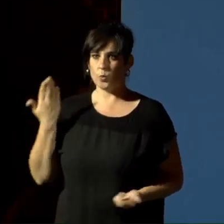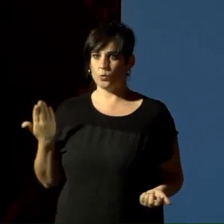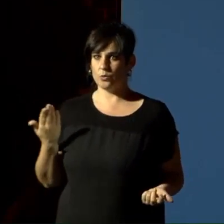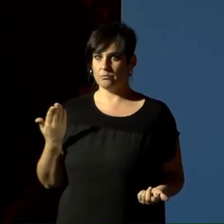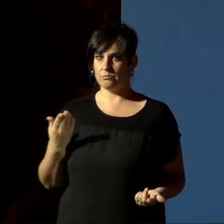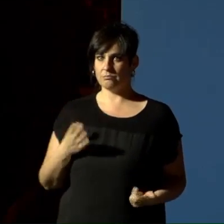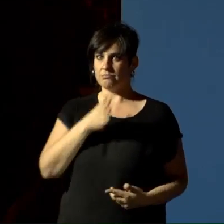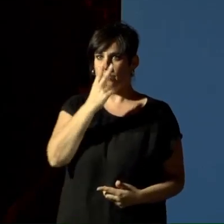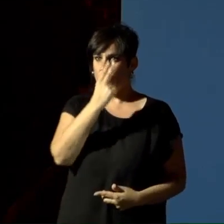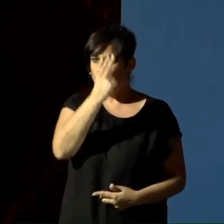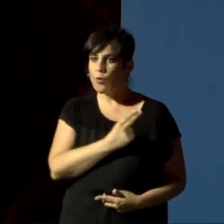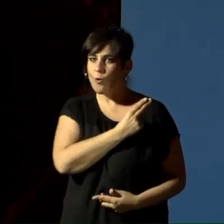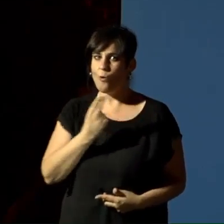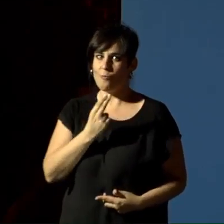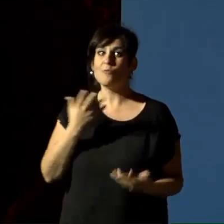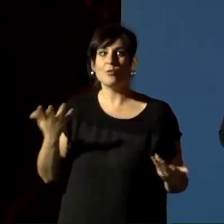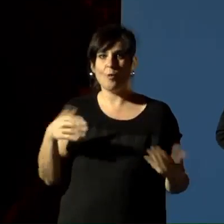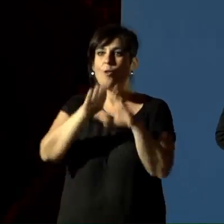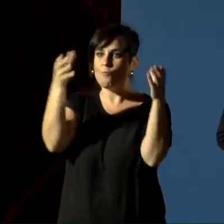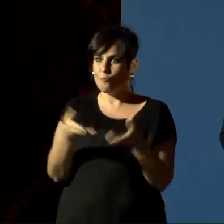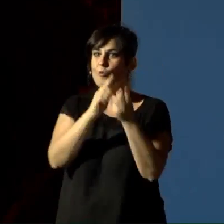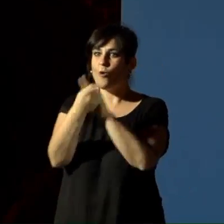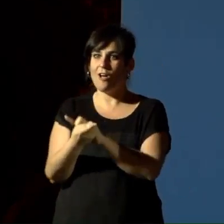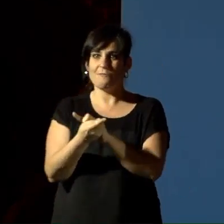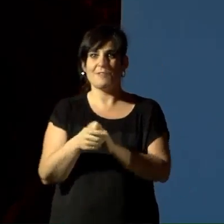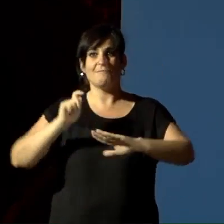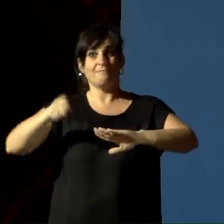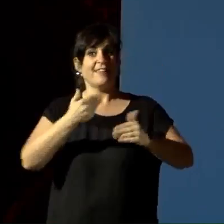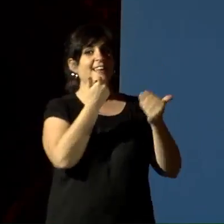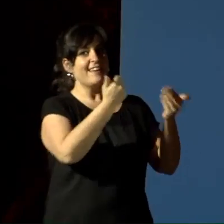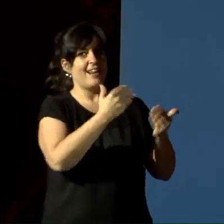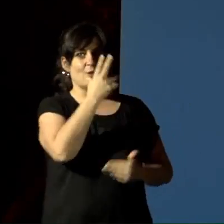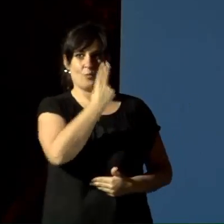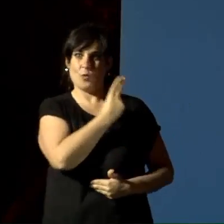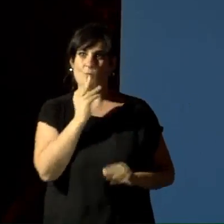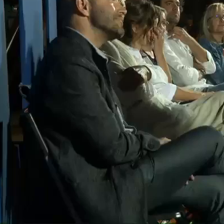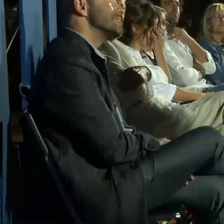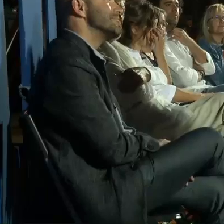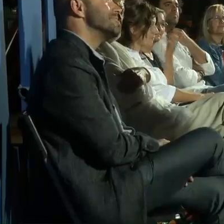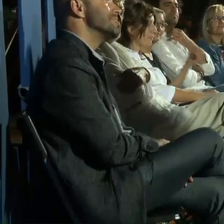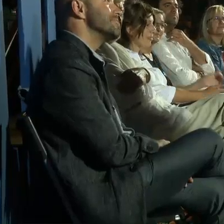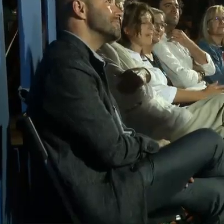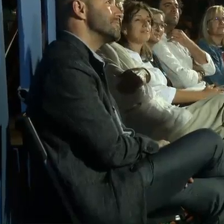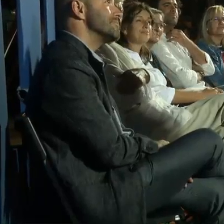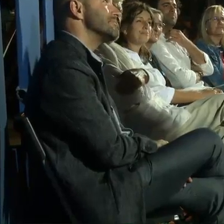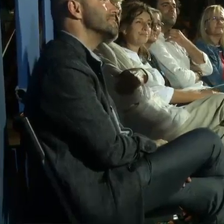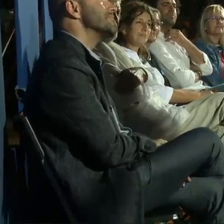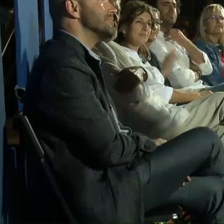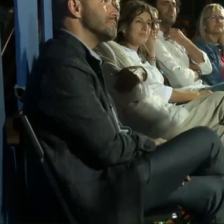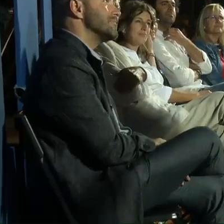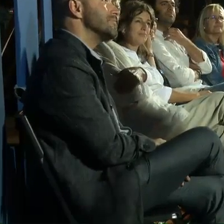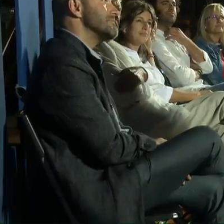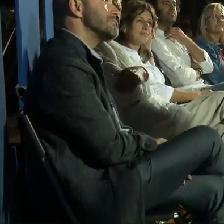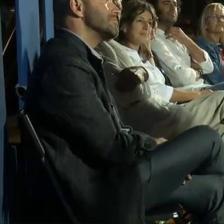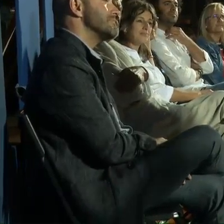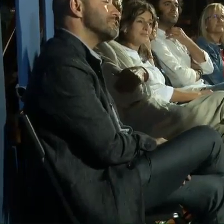ter un compromiso para cambiar o mundo. Gracias, Luís, por ter asinado ese compromiso con Galicia e ese compromiso co